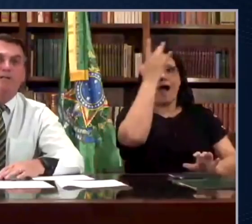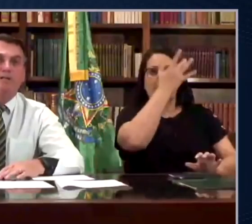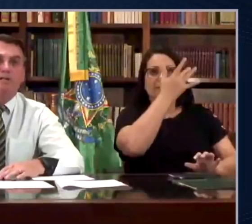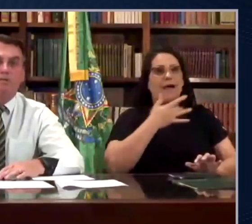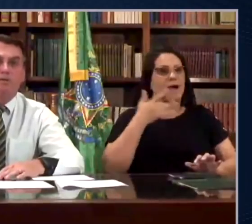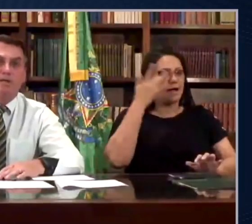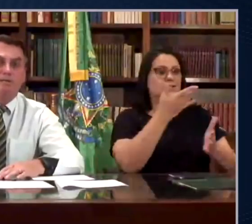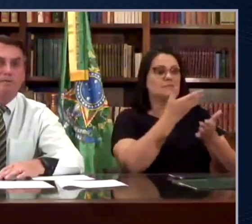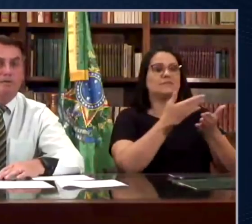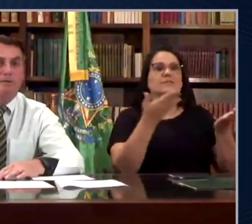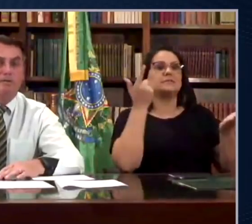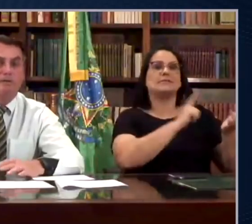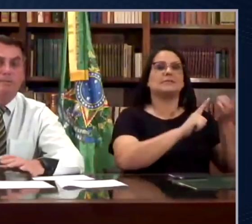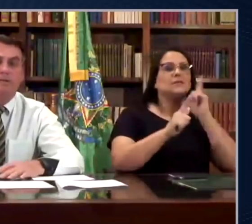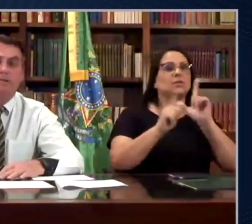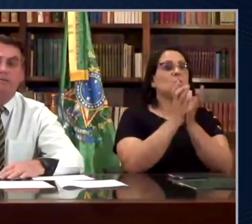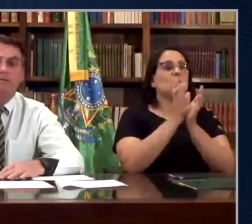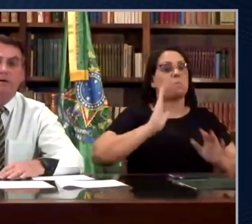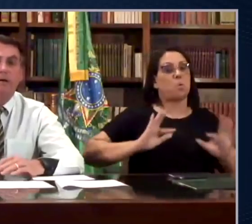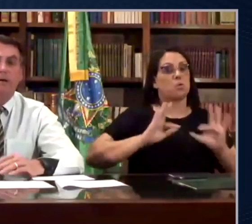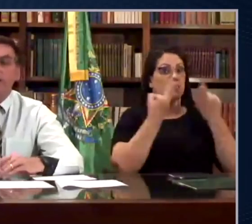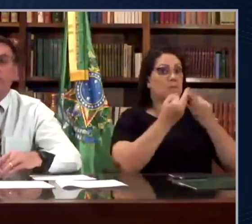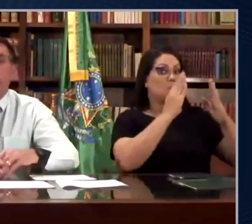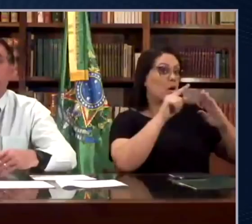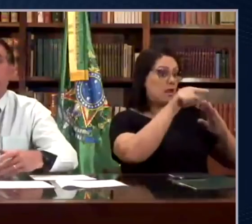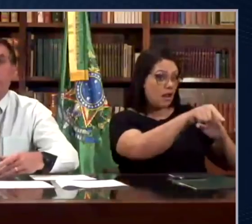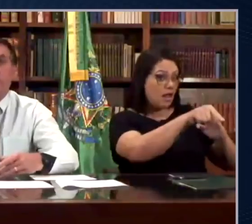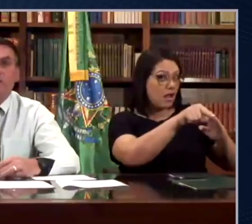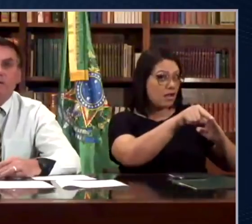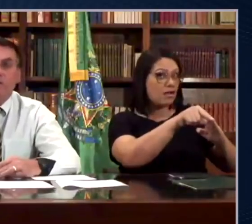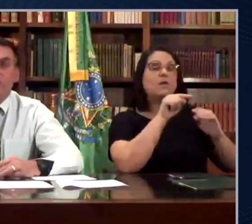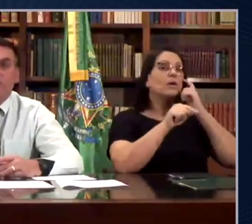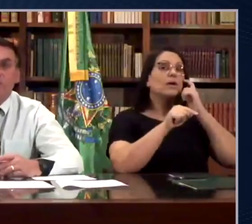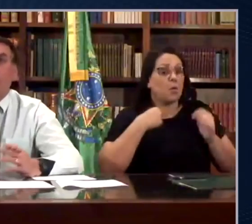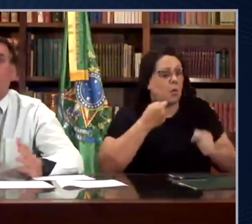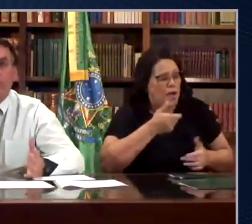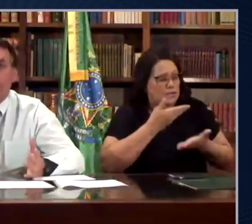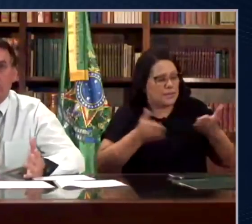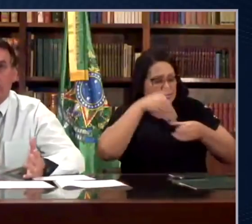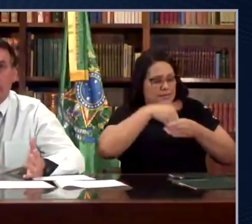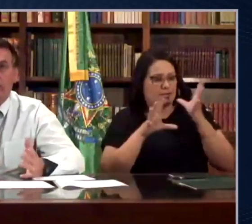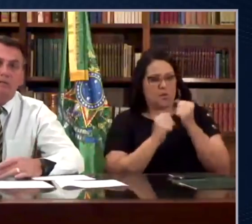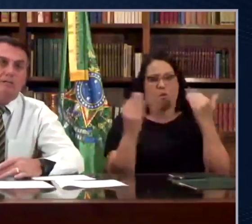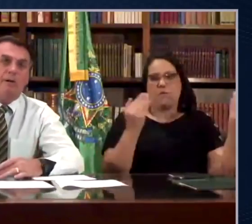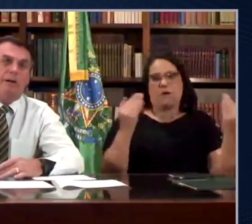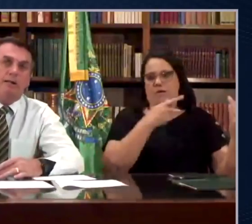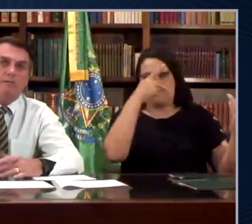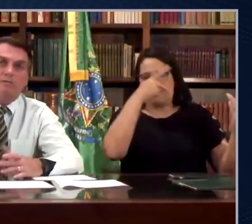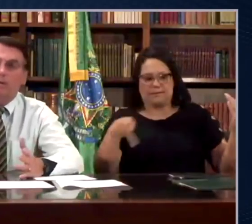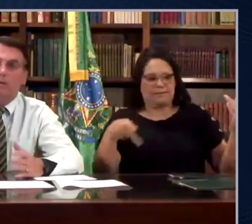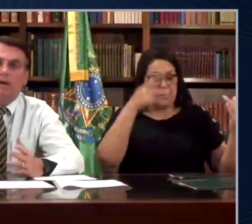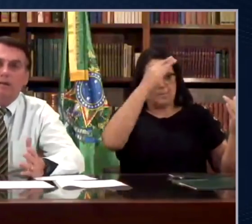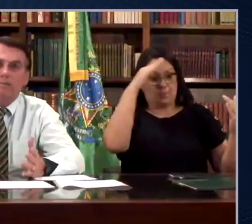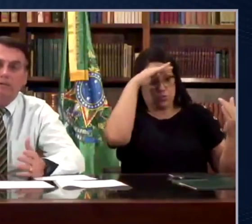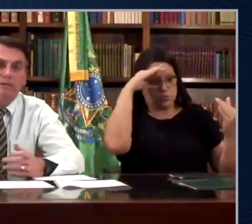vista a quantidade de quilombolas e pessoas de Bolsa Família que vivia, é uma cidade que Eu desconheço um só prédio lá. Se tiver uma